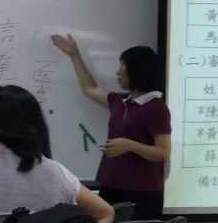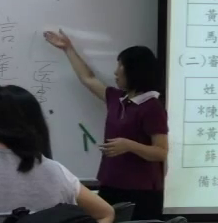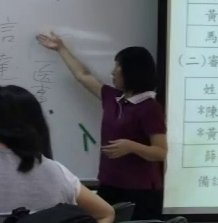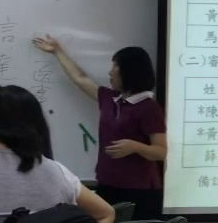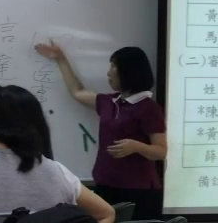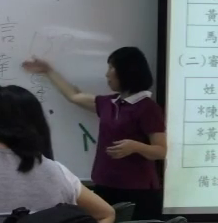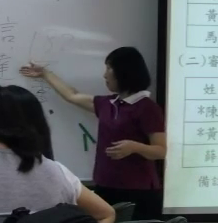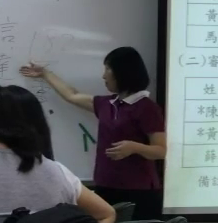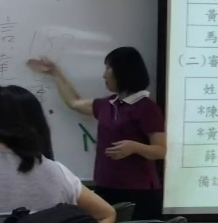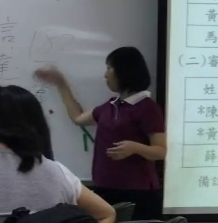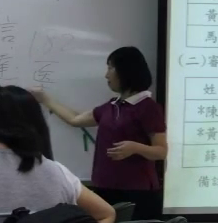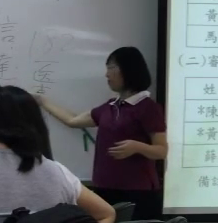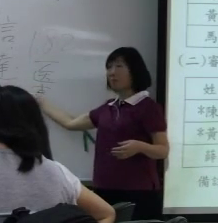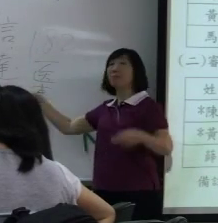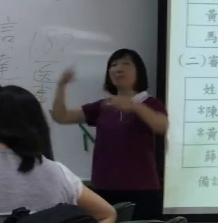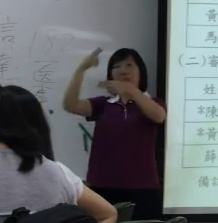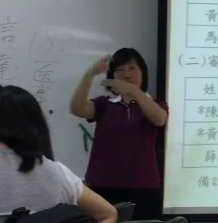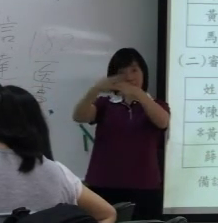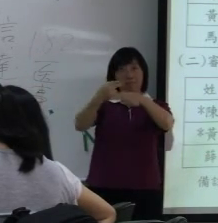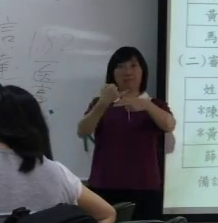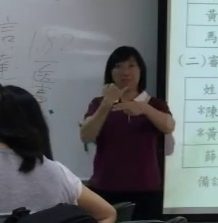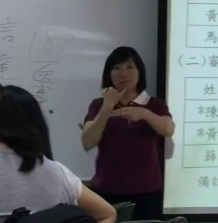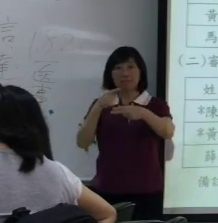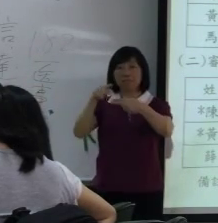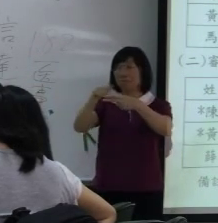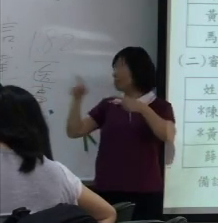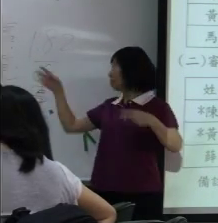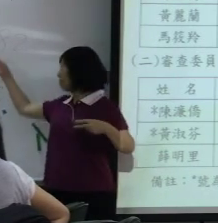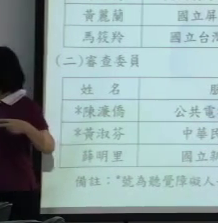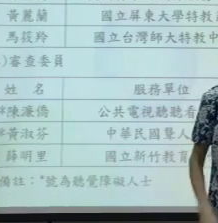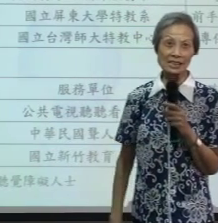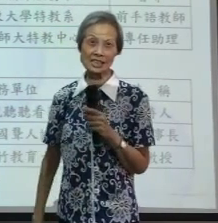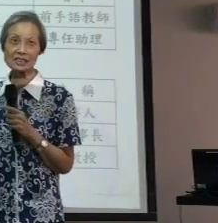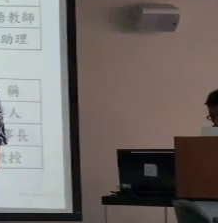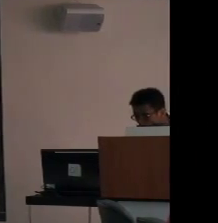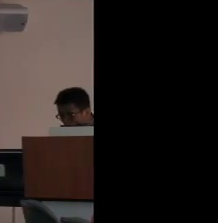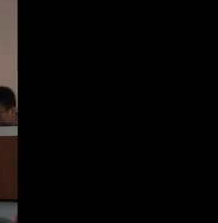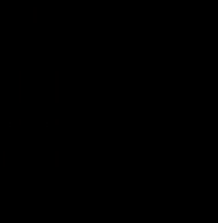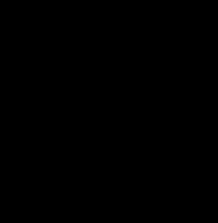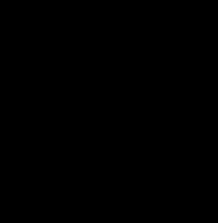是可靠的，是稳定的，各位可以放心使用。